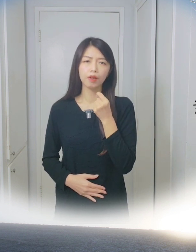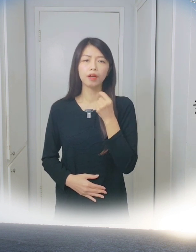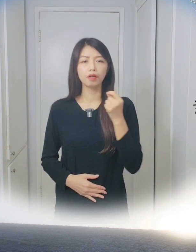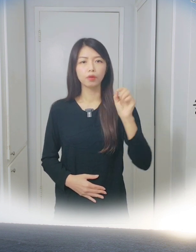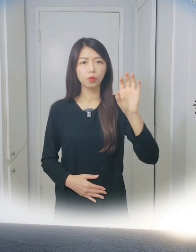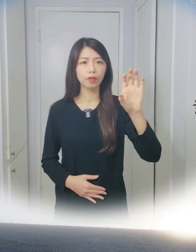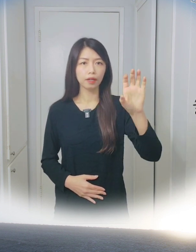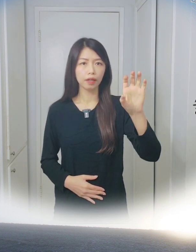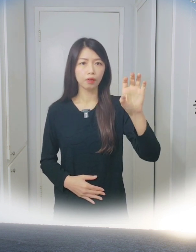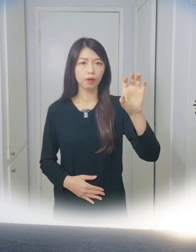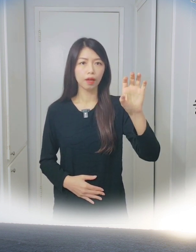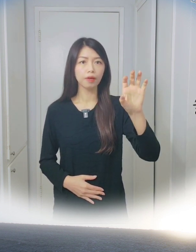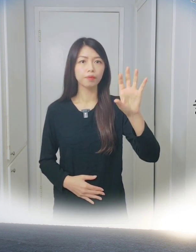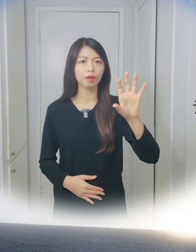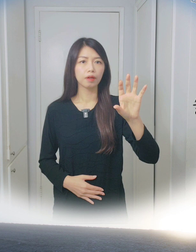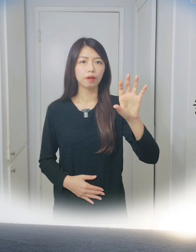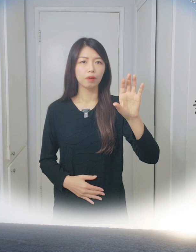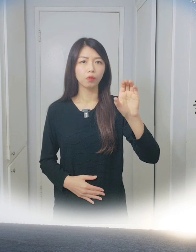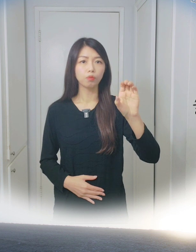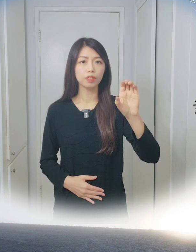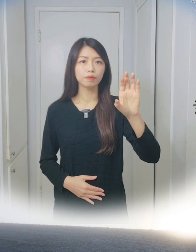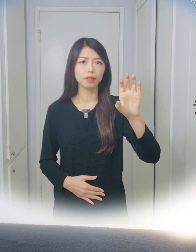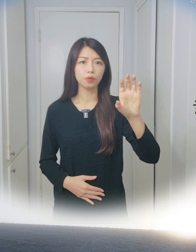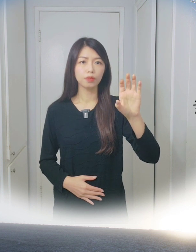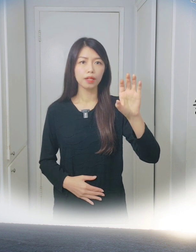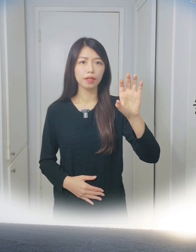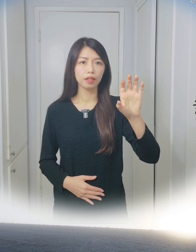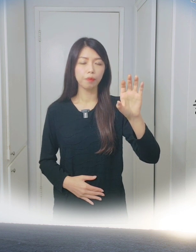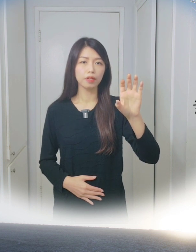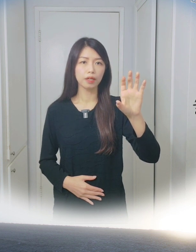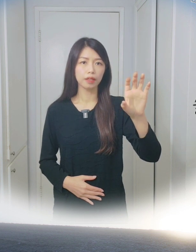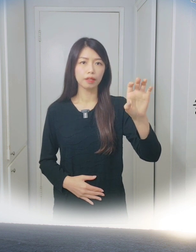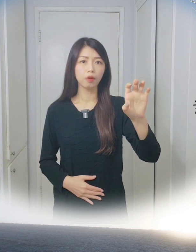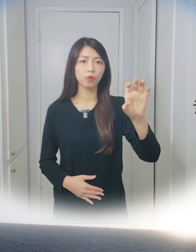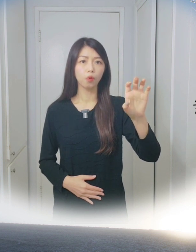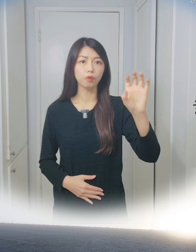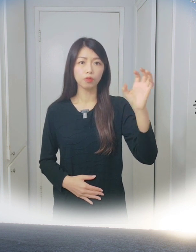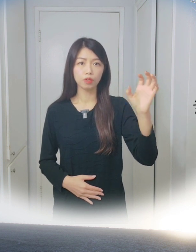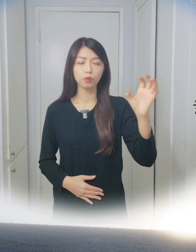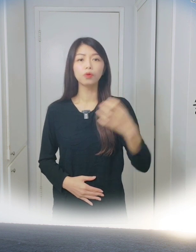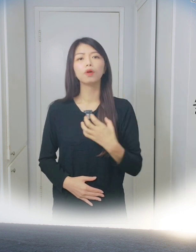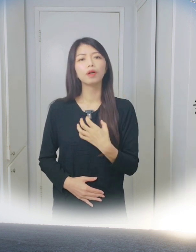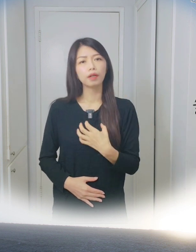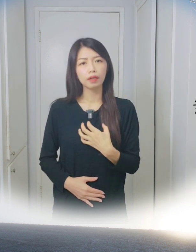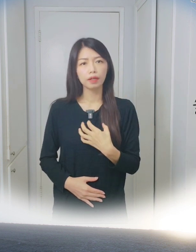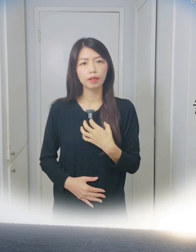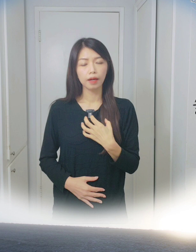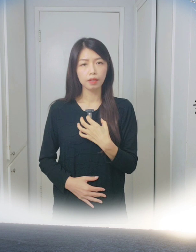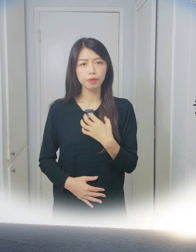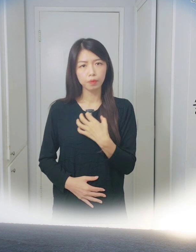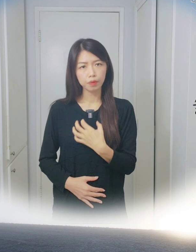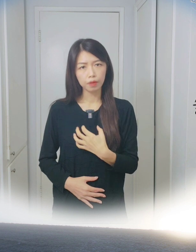해주시고요. 그리고 손을 약간 이렇게 너무 붙이지 마시고 살짝 이렇게 벌린 상태에서 손을 오므려 주시고